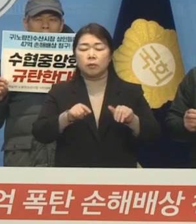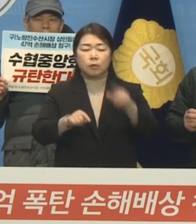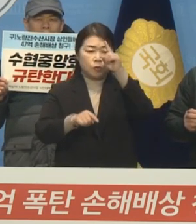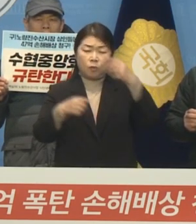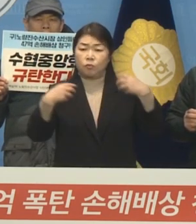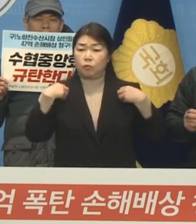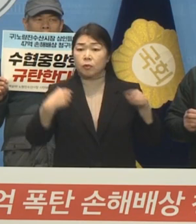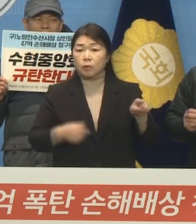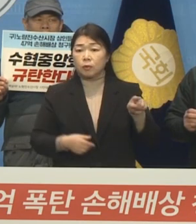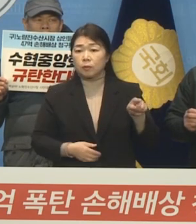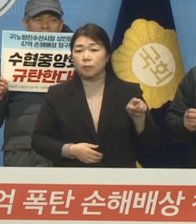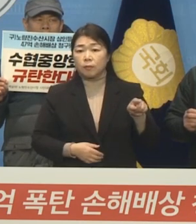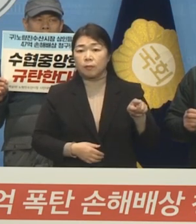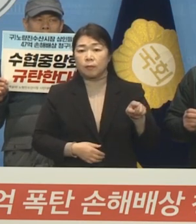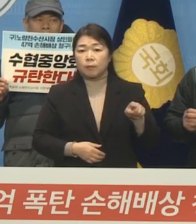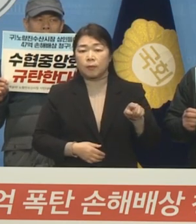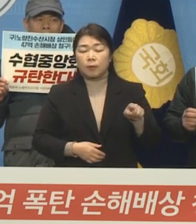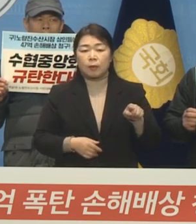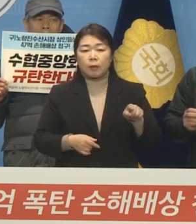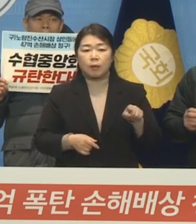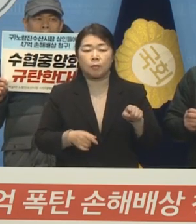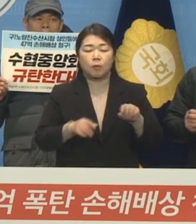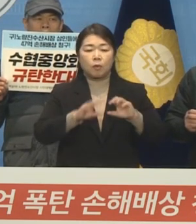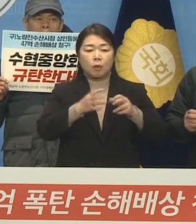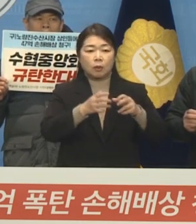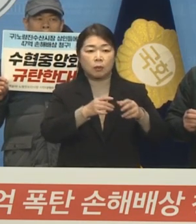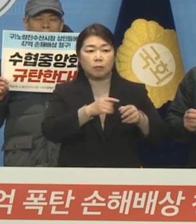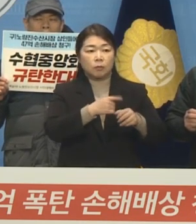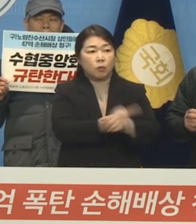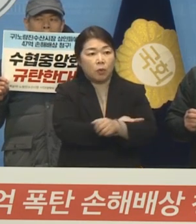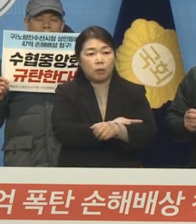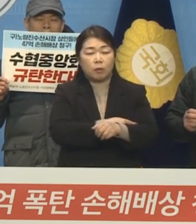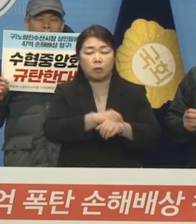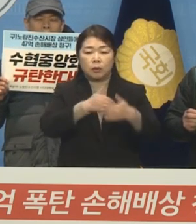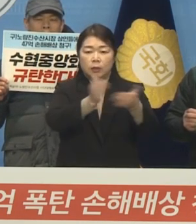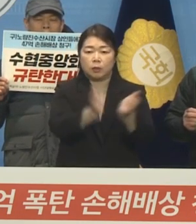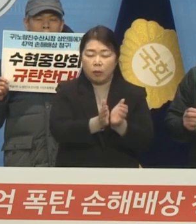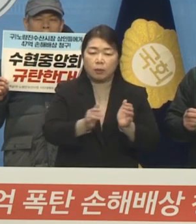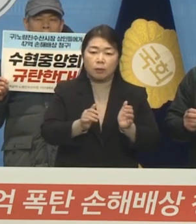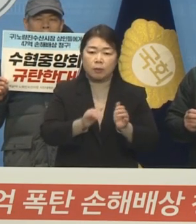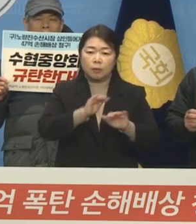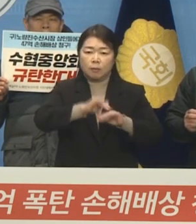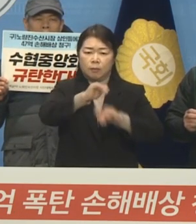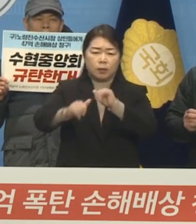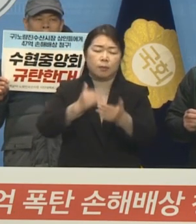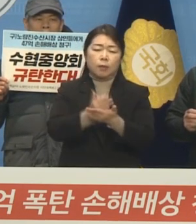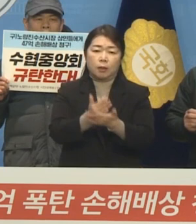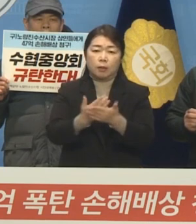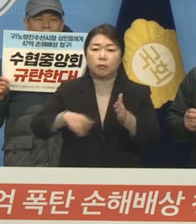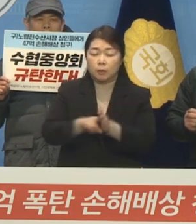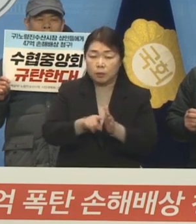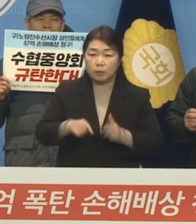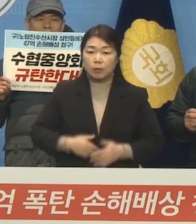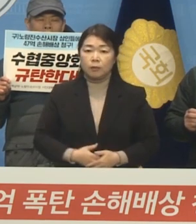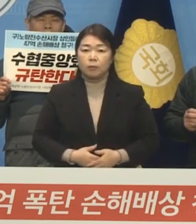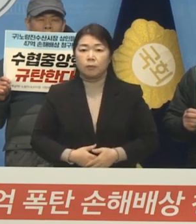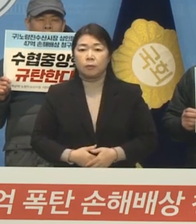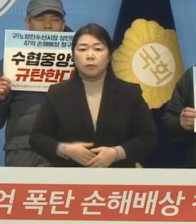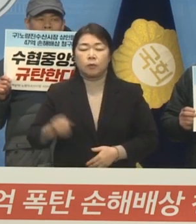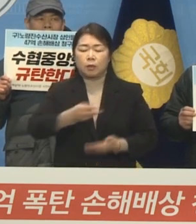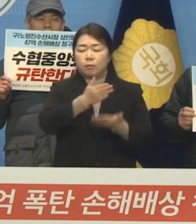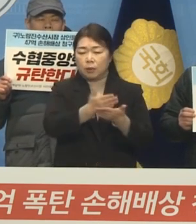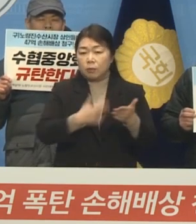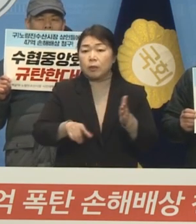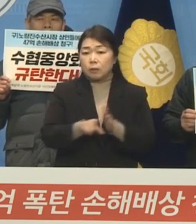정부에서 방지한다는 명목으로 그 유혈 사태를 조장했고 또